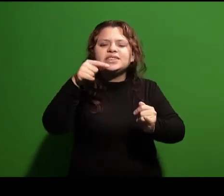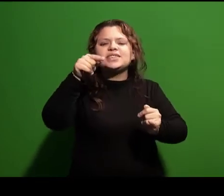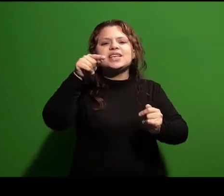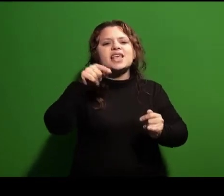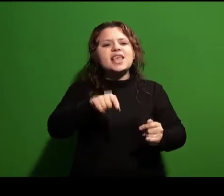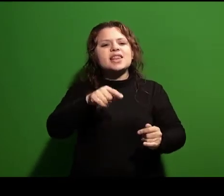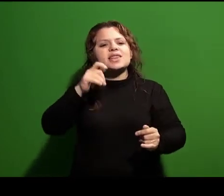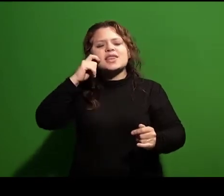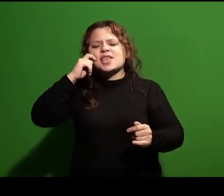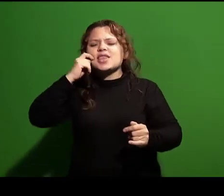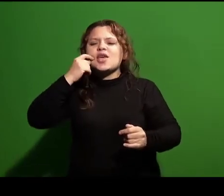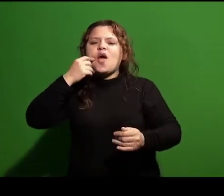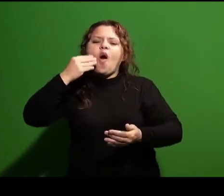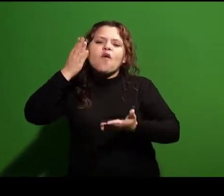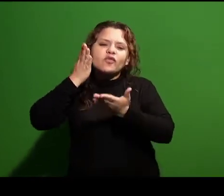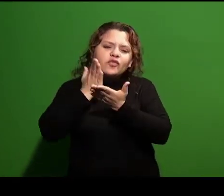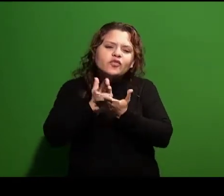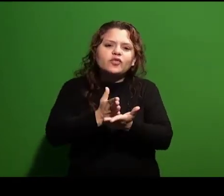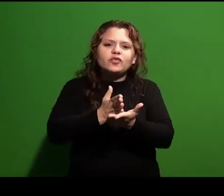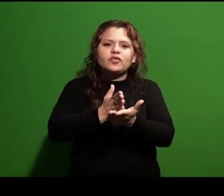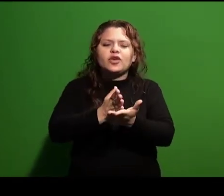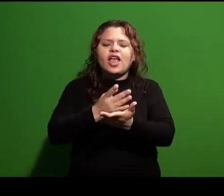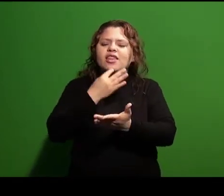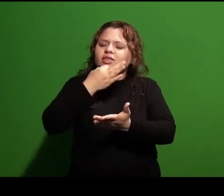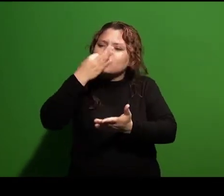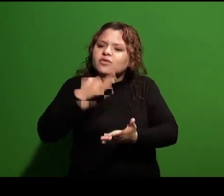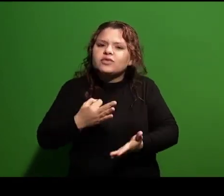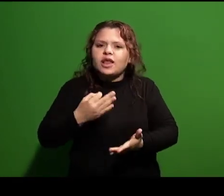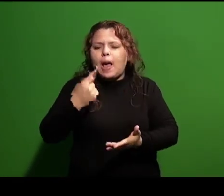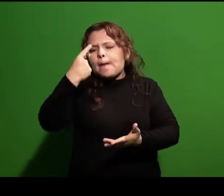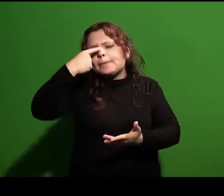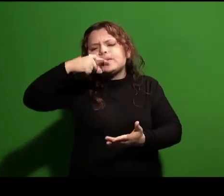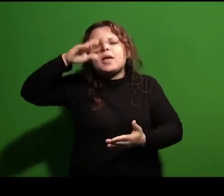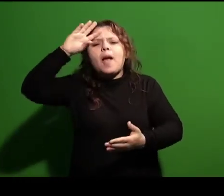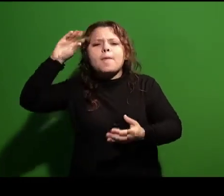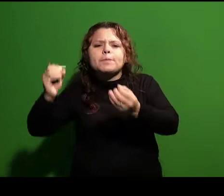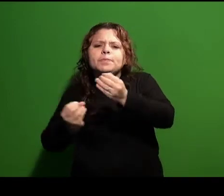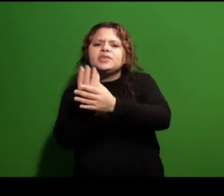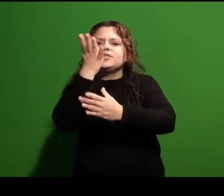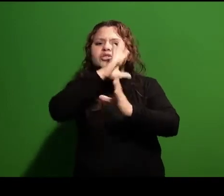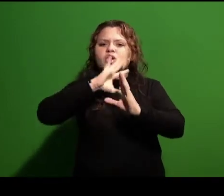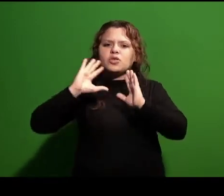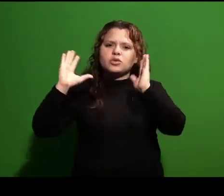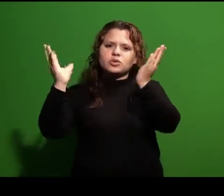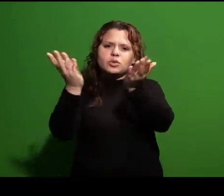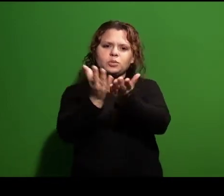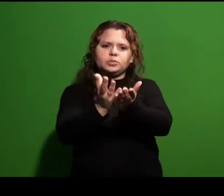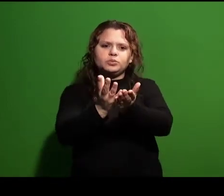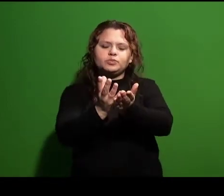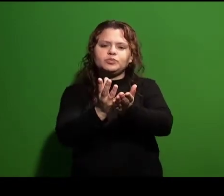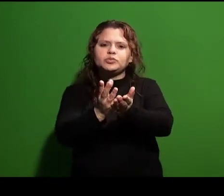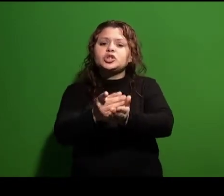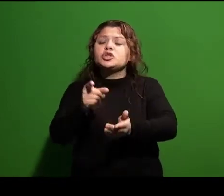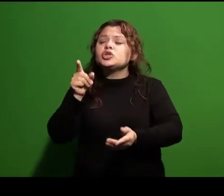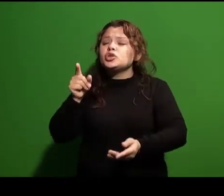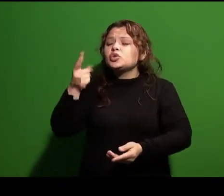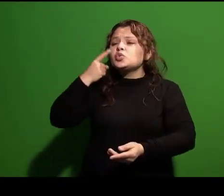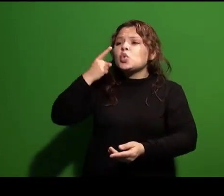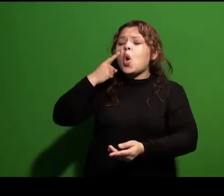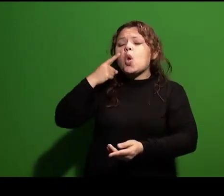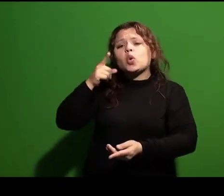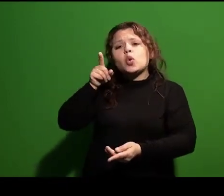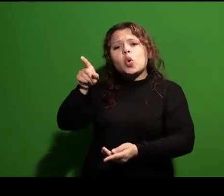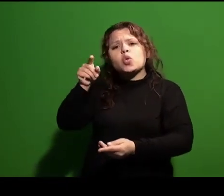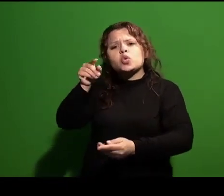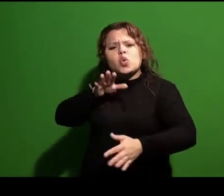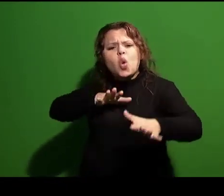el testigo fiel y verdadero, el principio de la creación de Dios, dice esto: Yo conozco tus obras, que ni